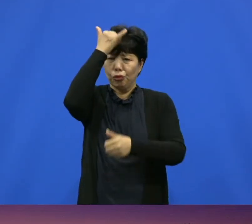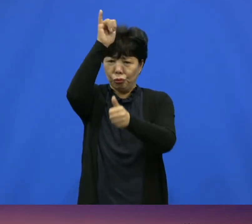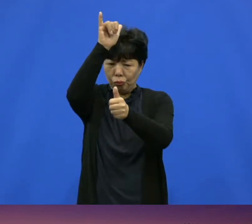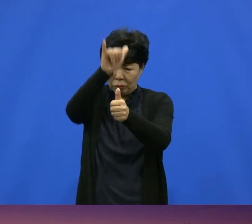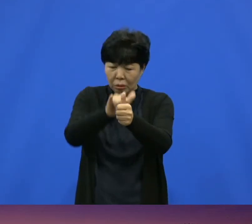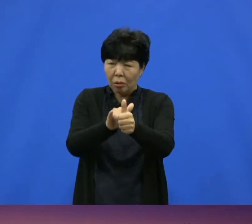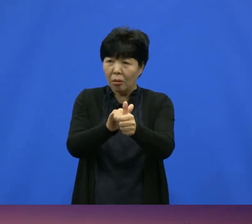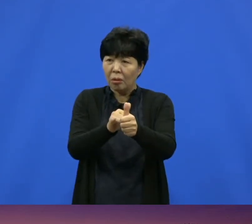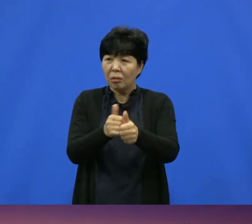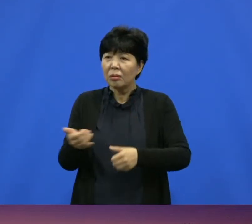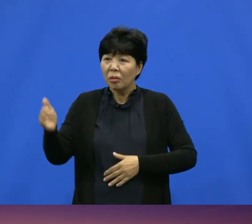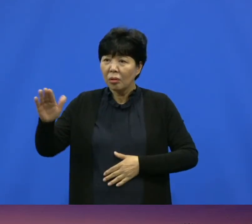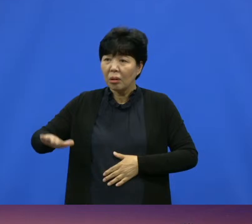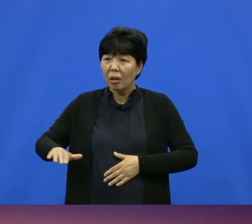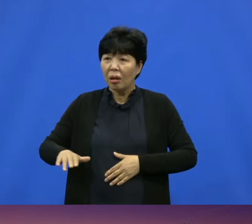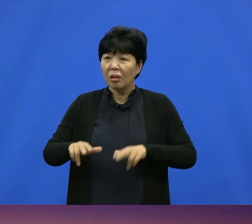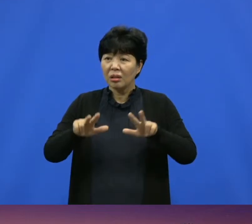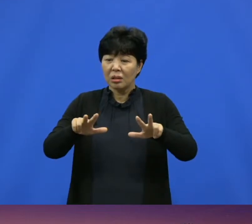근데 미끄러진 거예요.